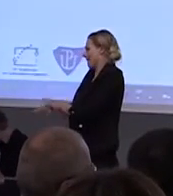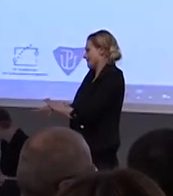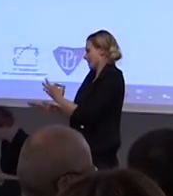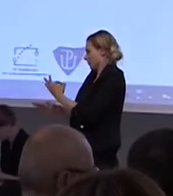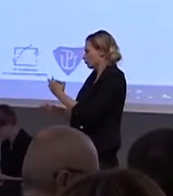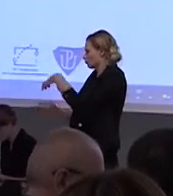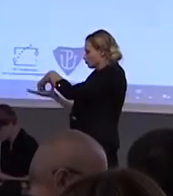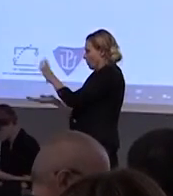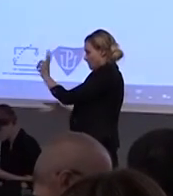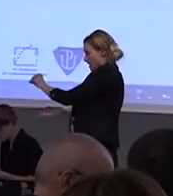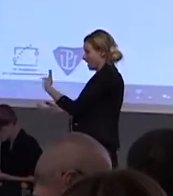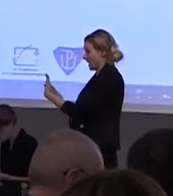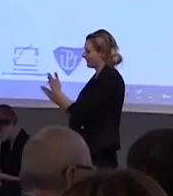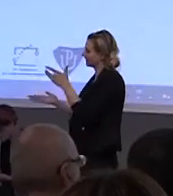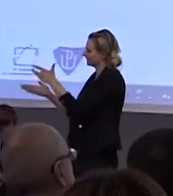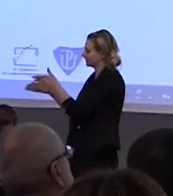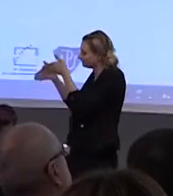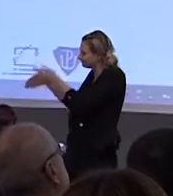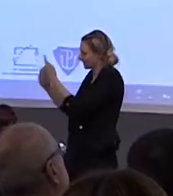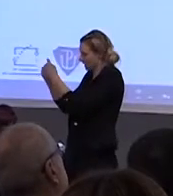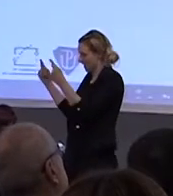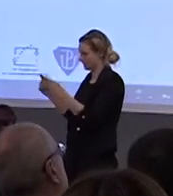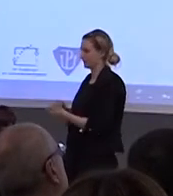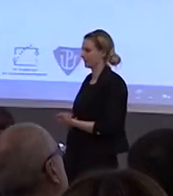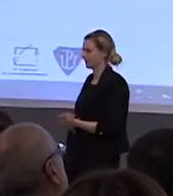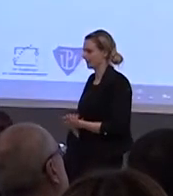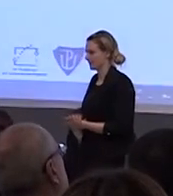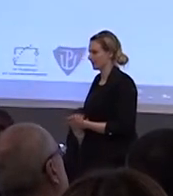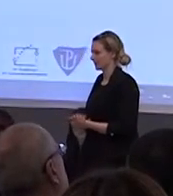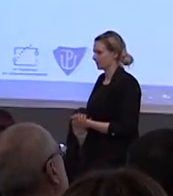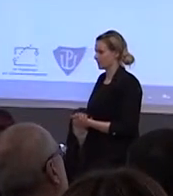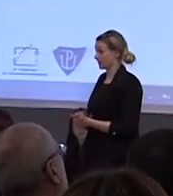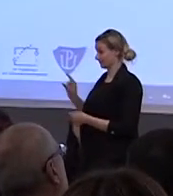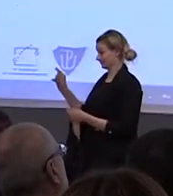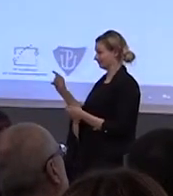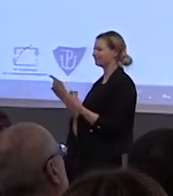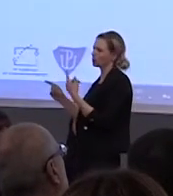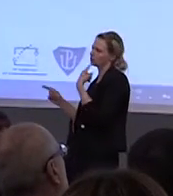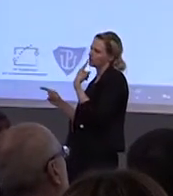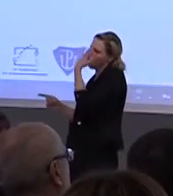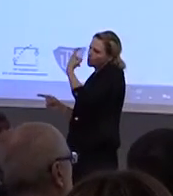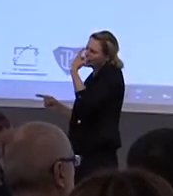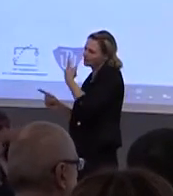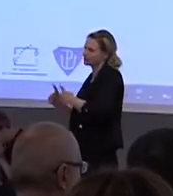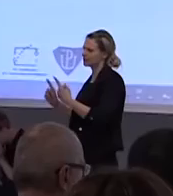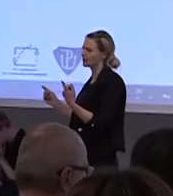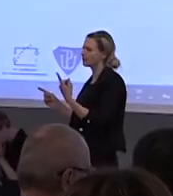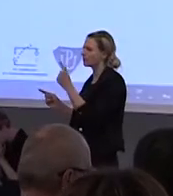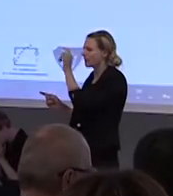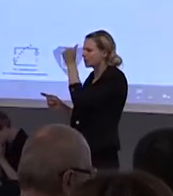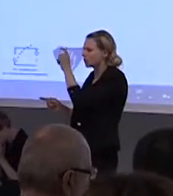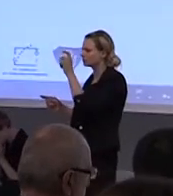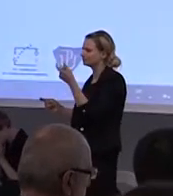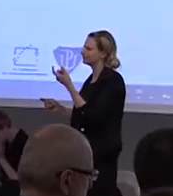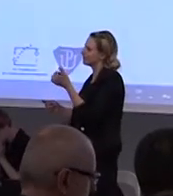1969 and has been educating everybody in mainstream schools ever since. A tato organizace, která vlastně